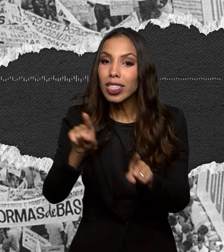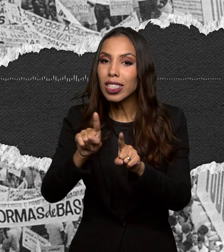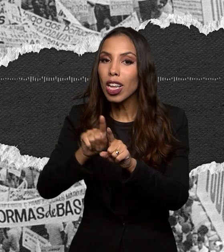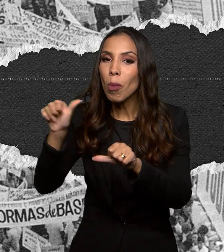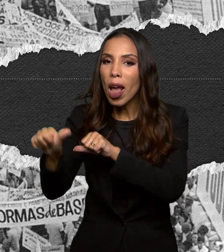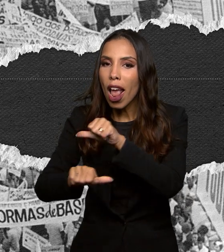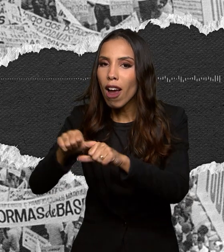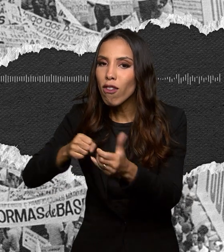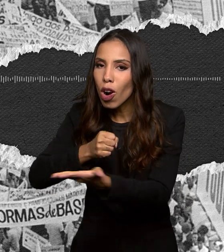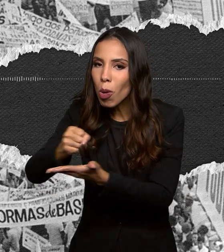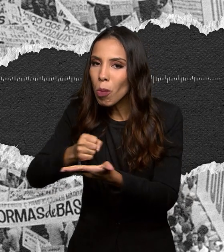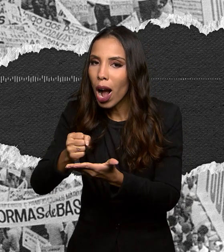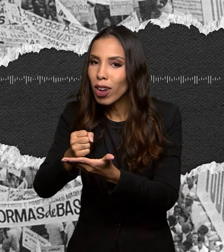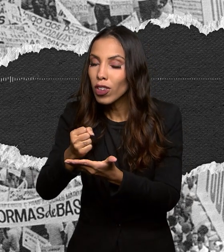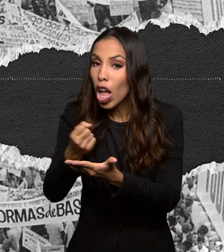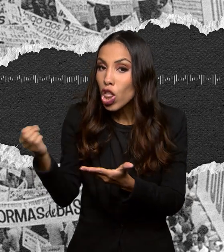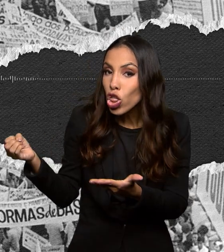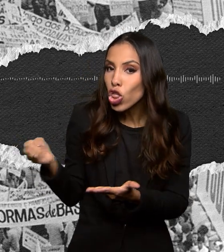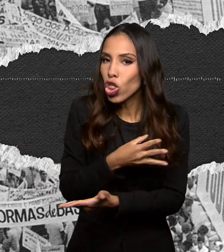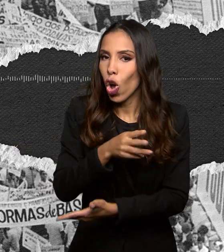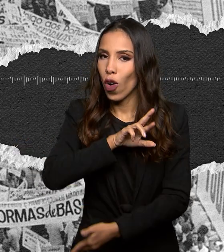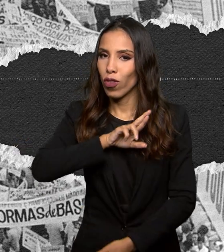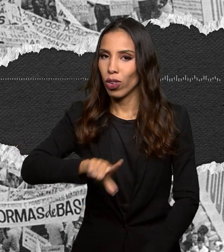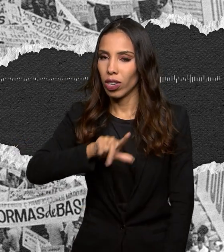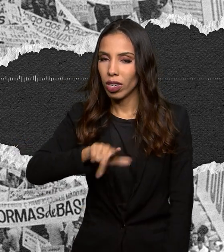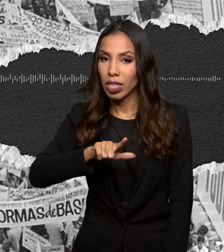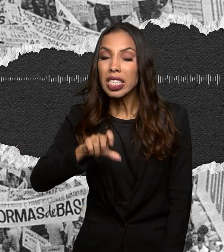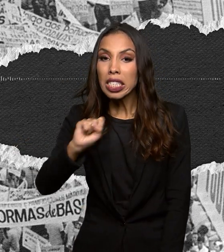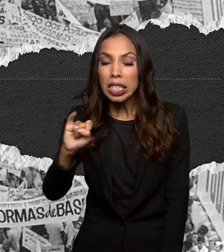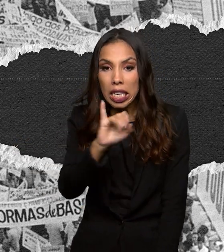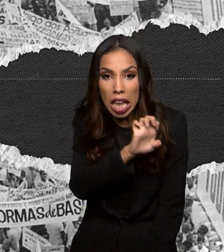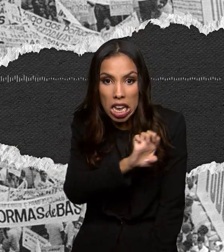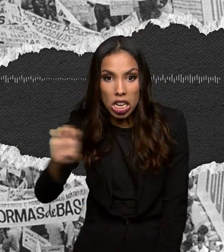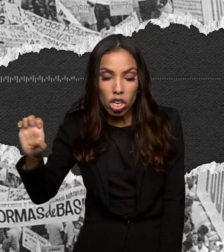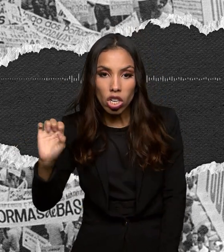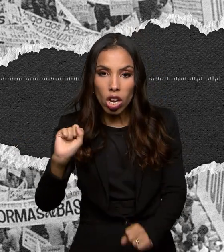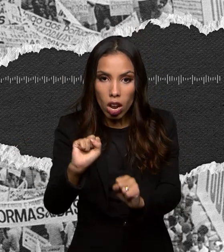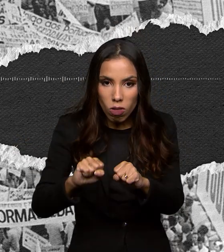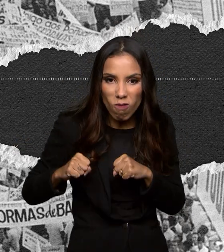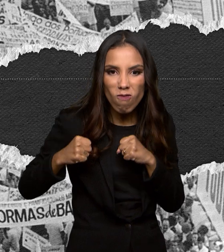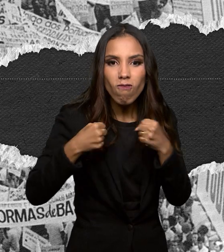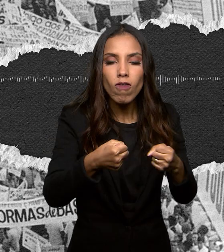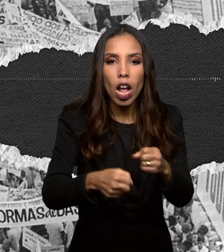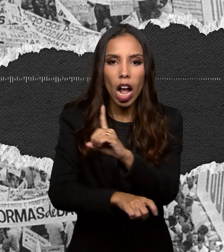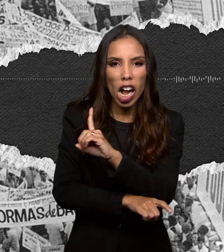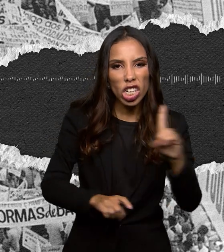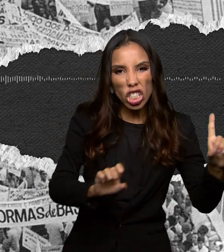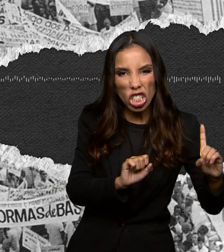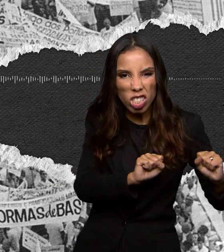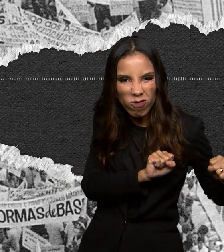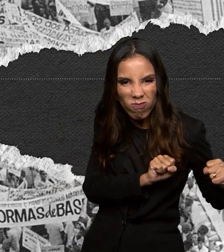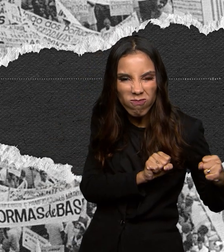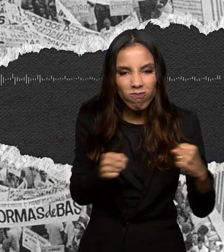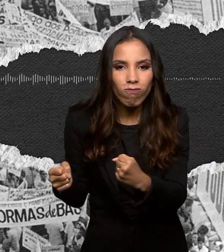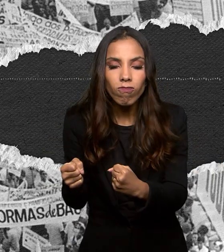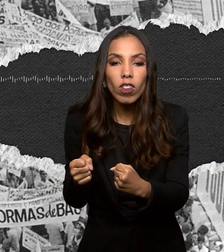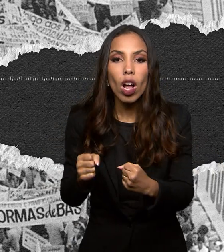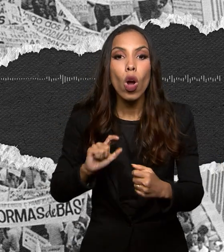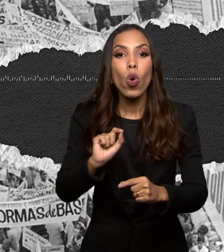novidade e se a esquerda coloca o bloco na rua para defender o projeto a direita reage e aposta nas mulheres como a linha de frente